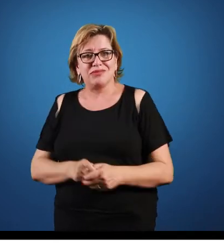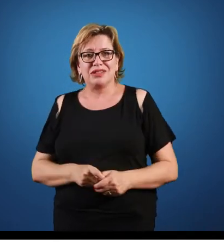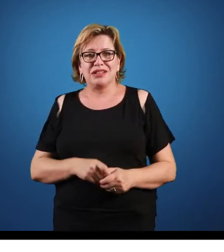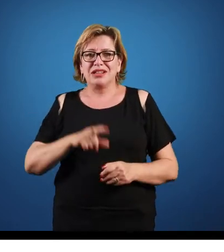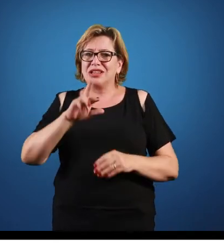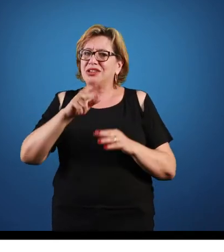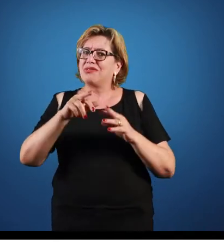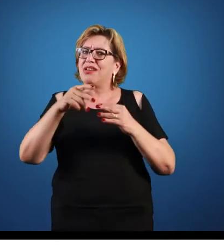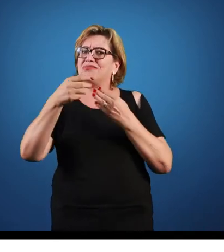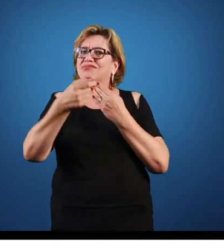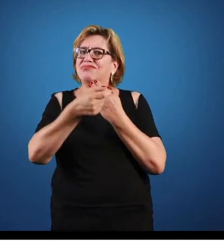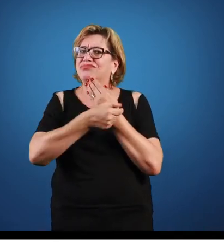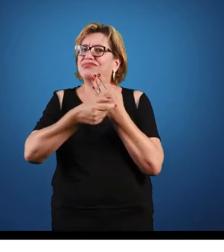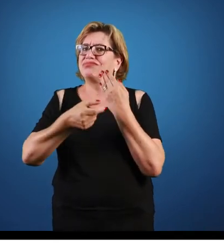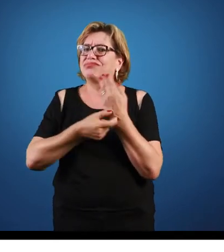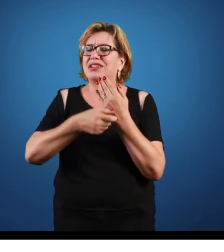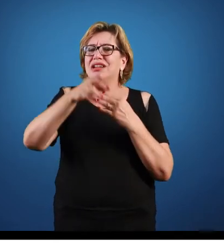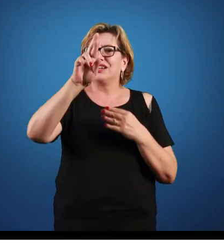isso